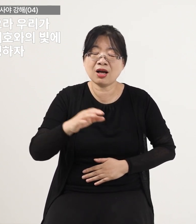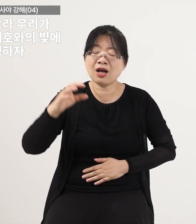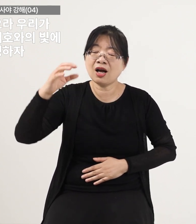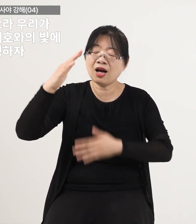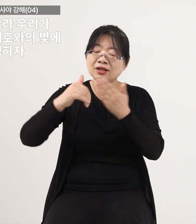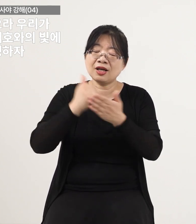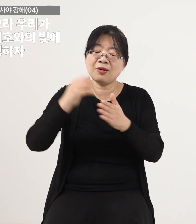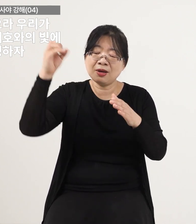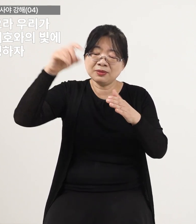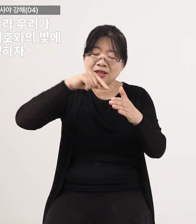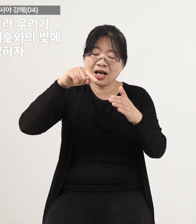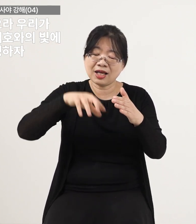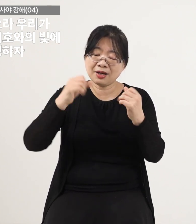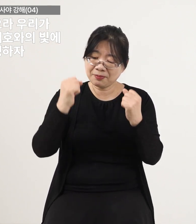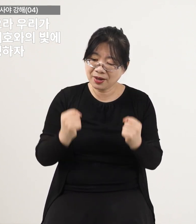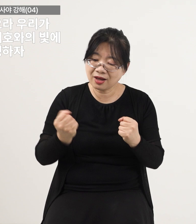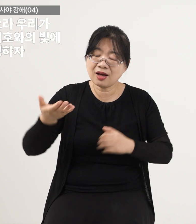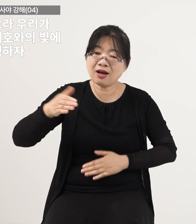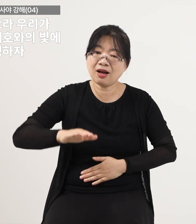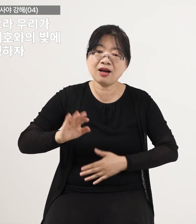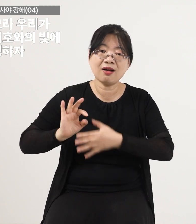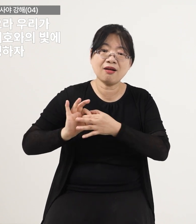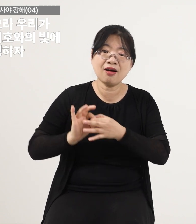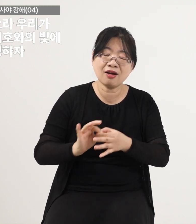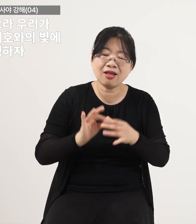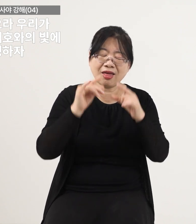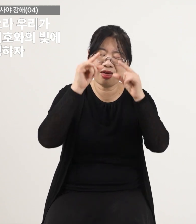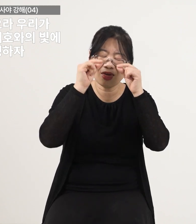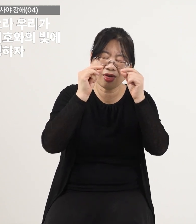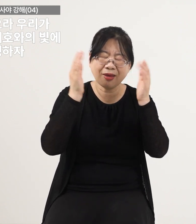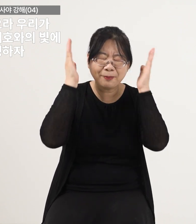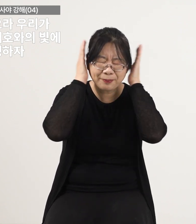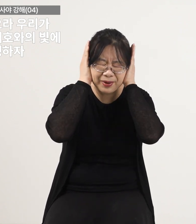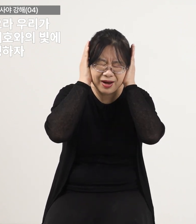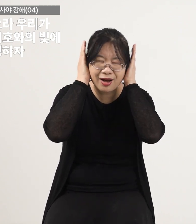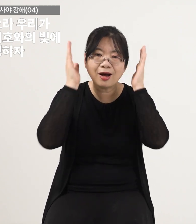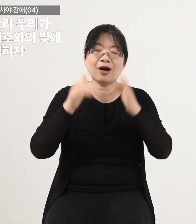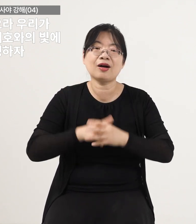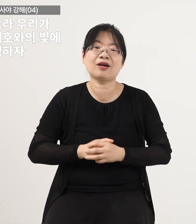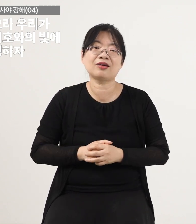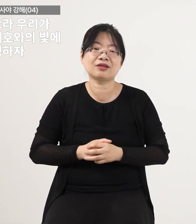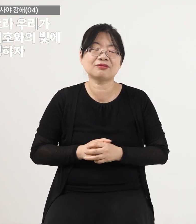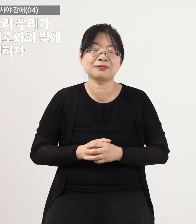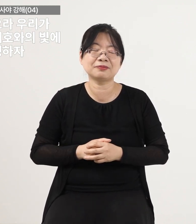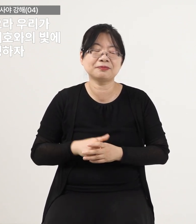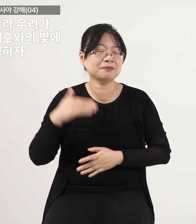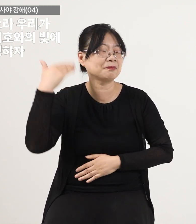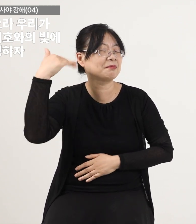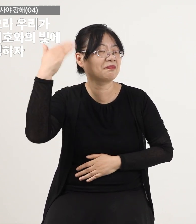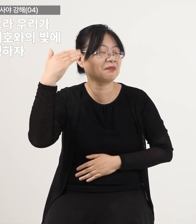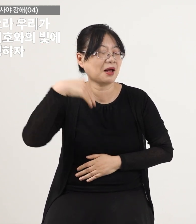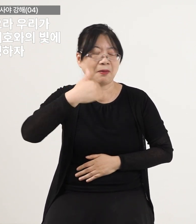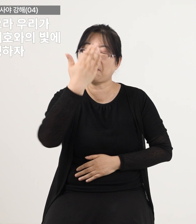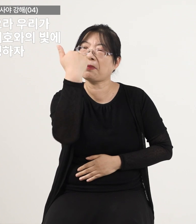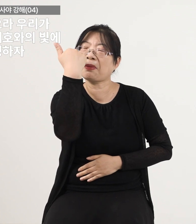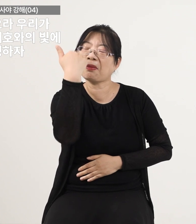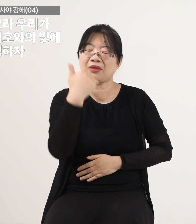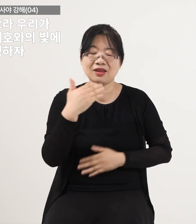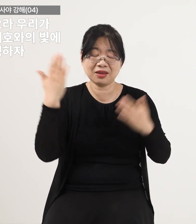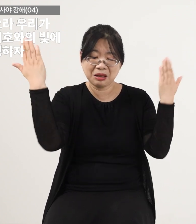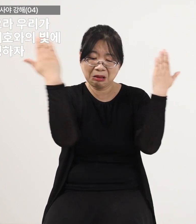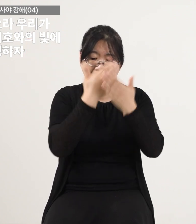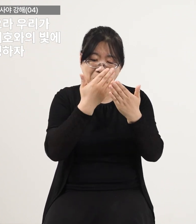속에 있는데도 불구하고 계속 눈 감고 귀 막고 안 듣고 안 보고 어둠